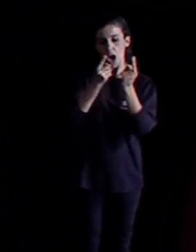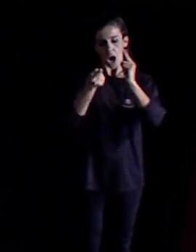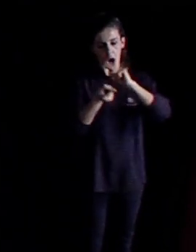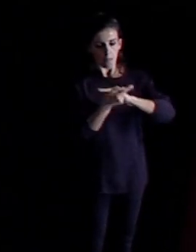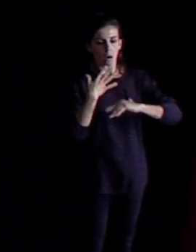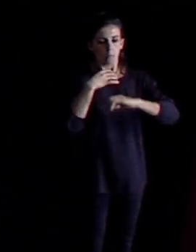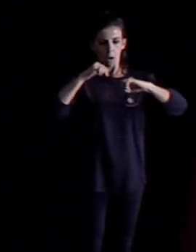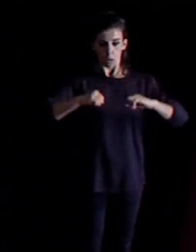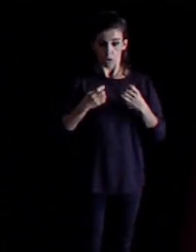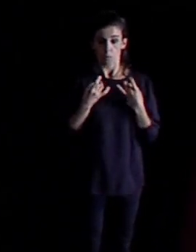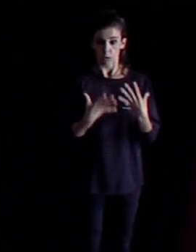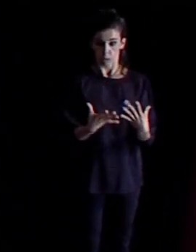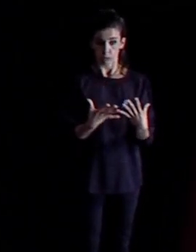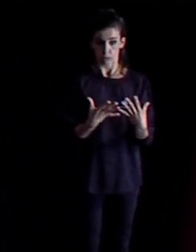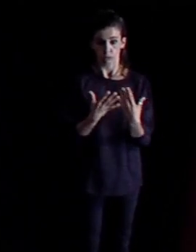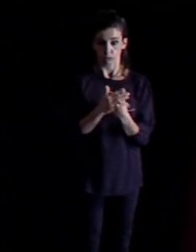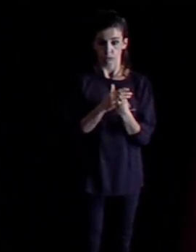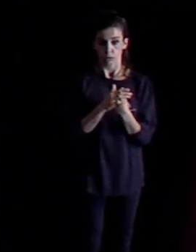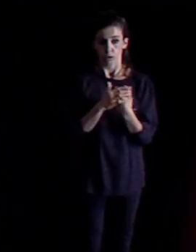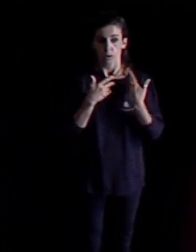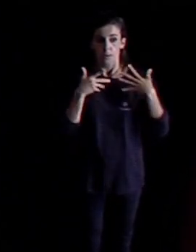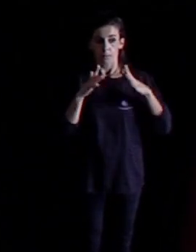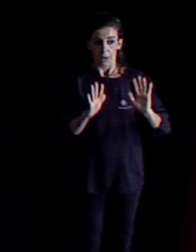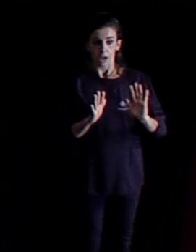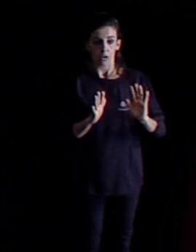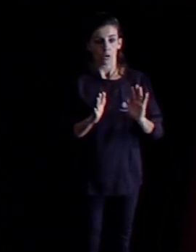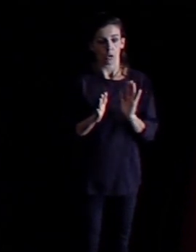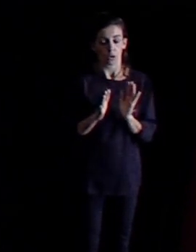adolescencia. Sin embargo,